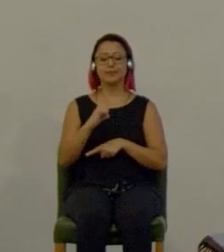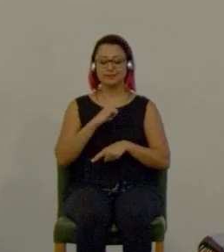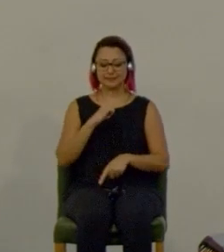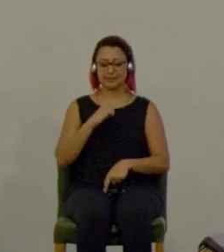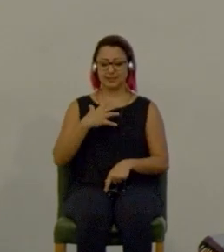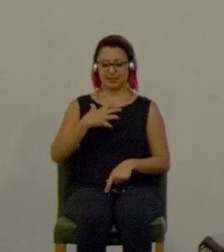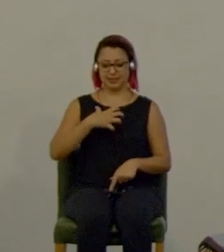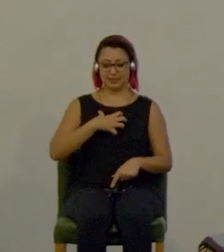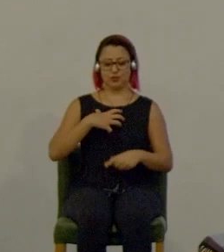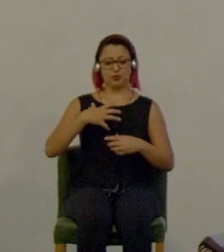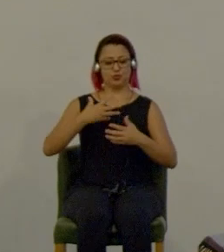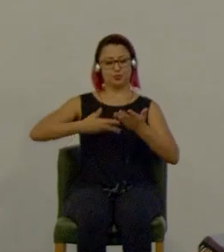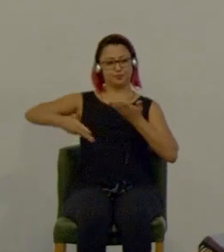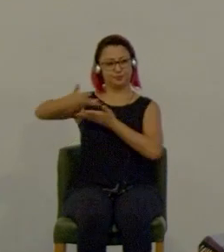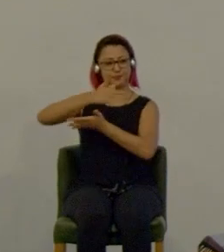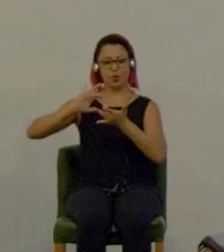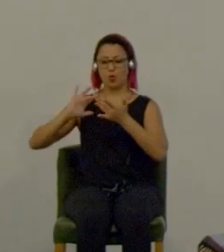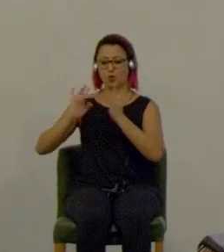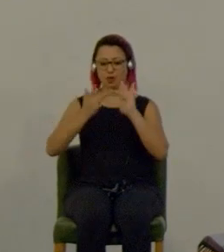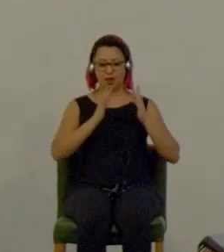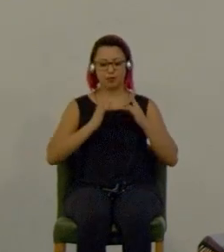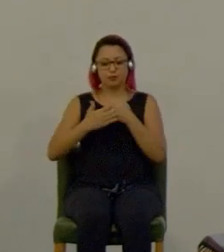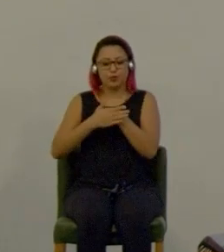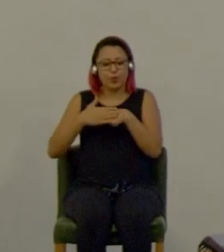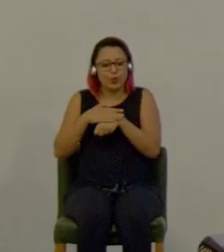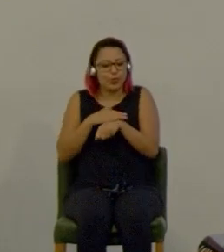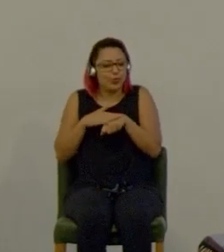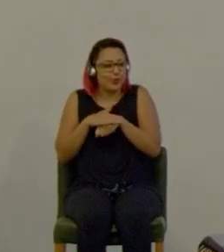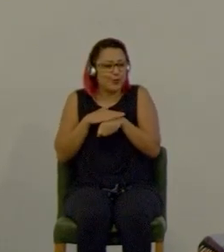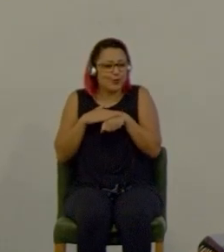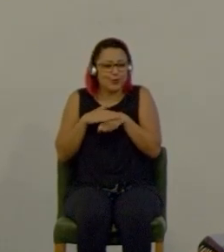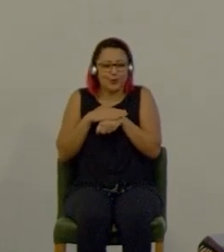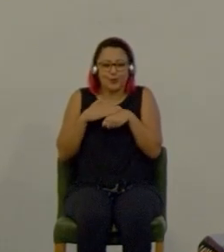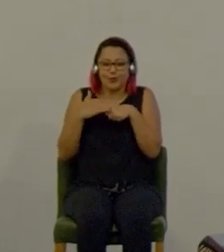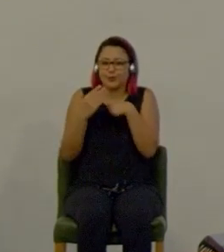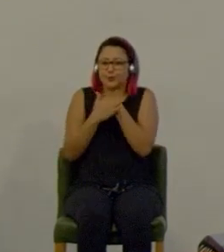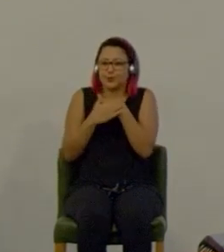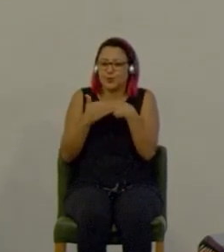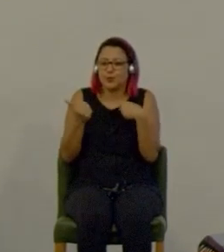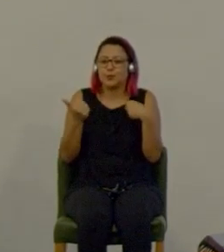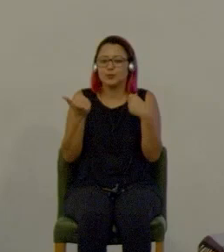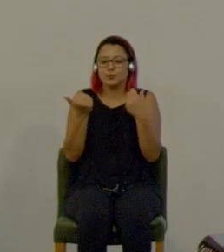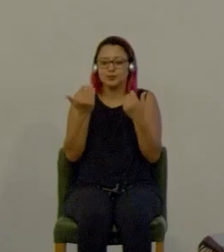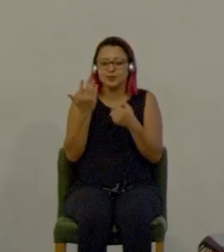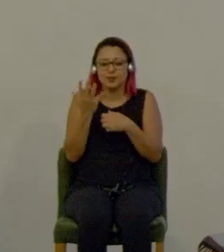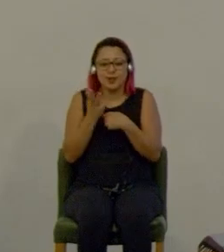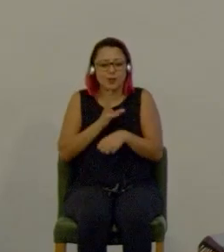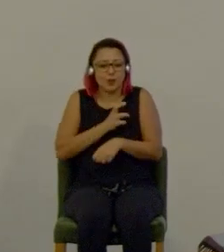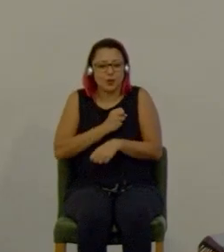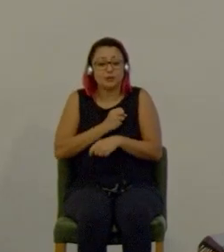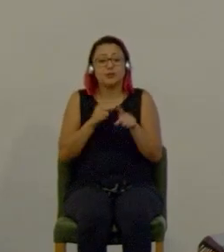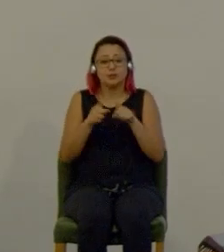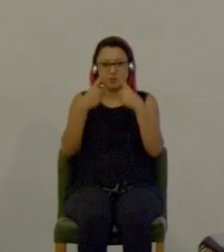uma forma de sociabilidade que é muito doce e que é muito carinhosa, mas é um país que é muito violento também ao mesmo tempo, né? Isso é uma